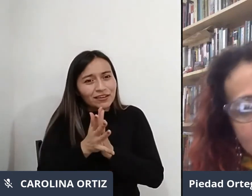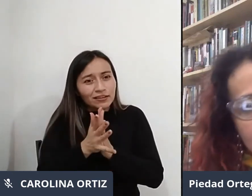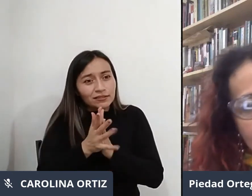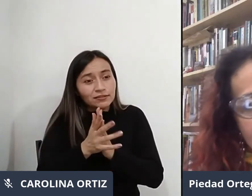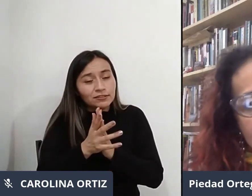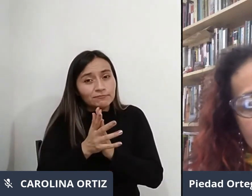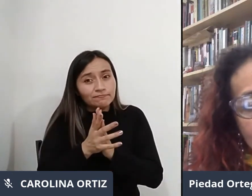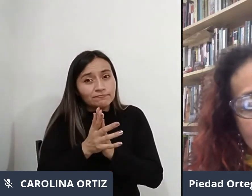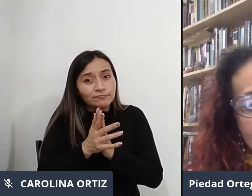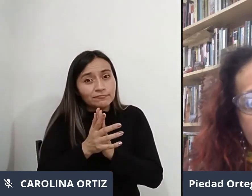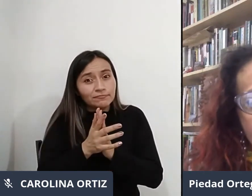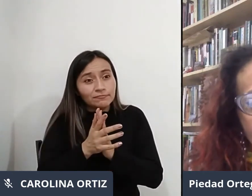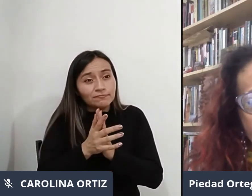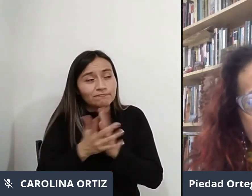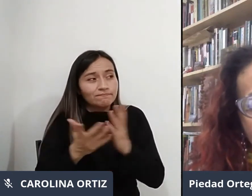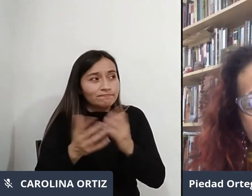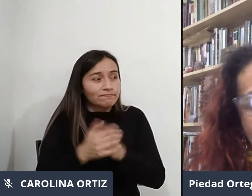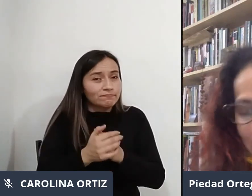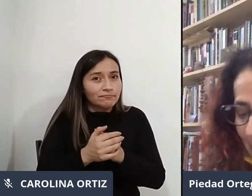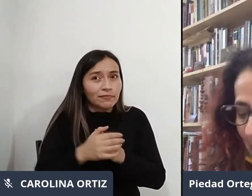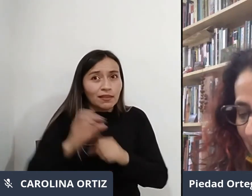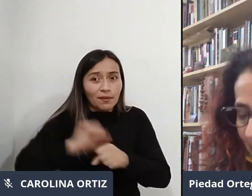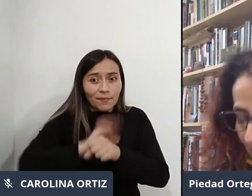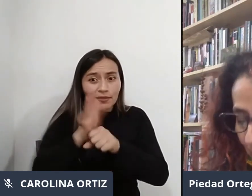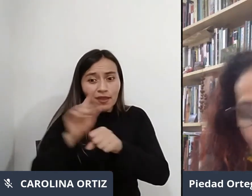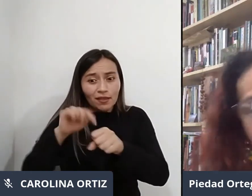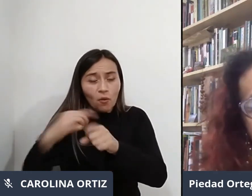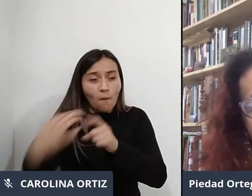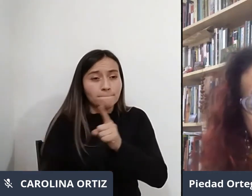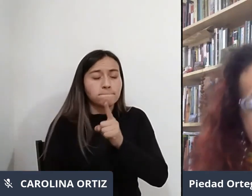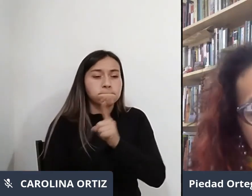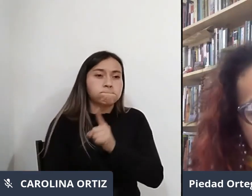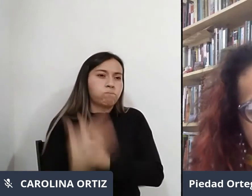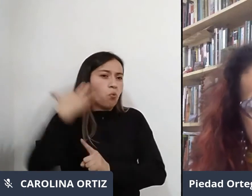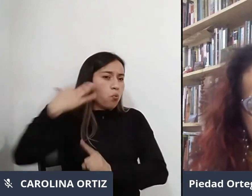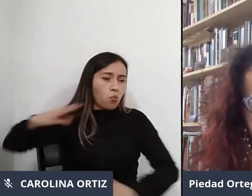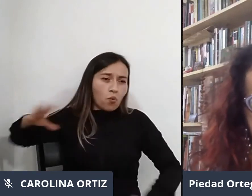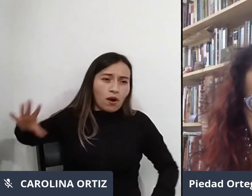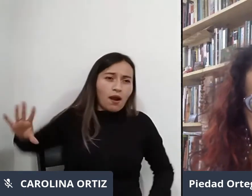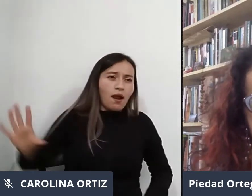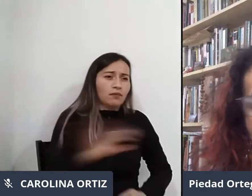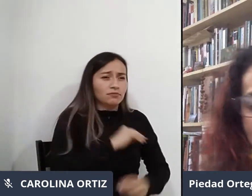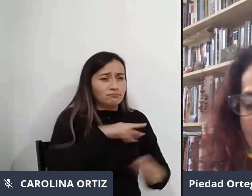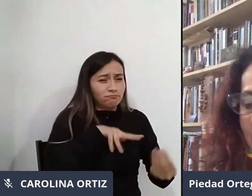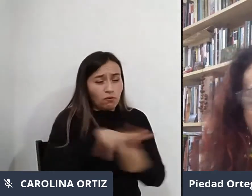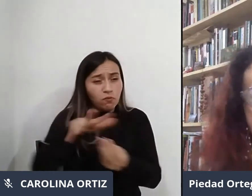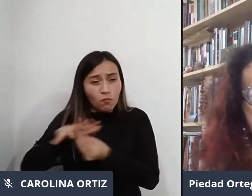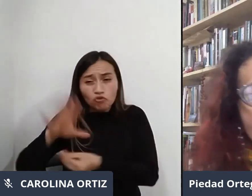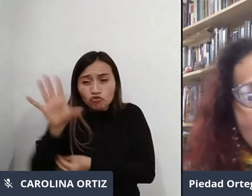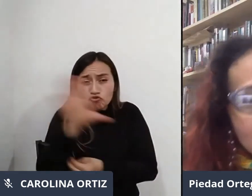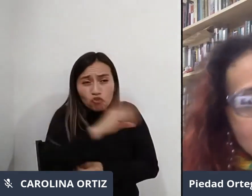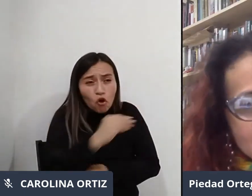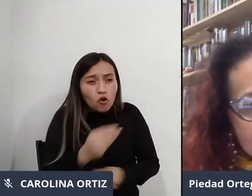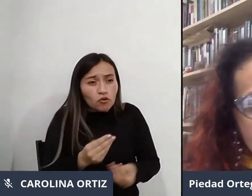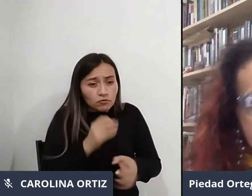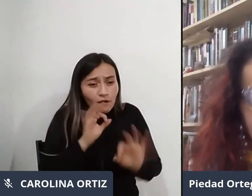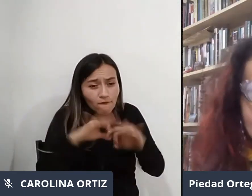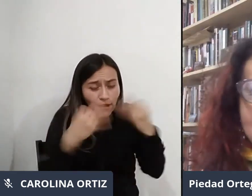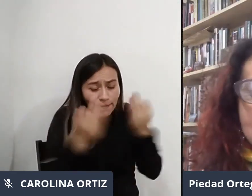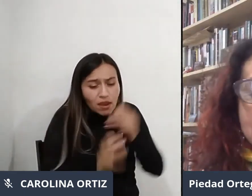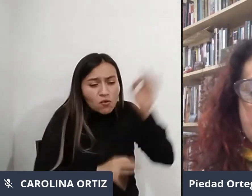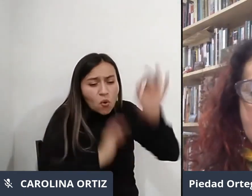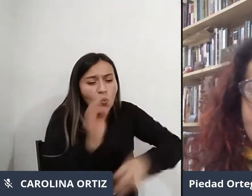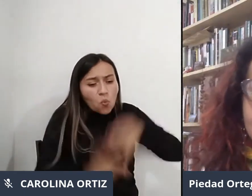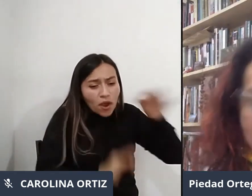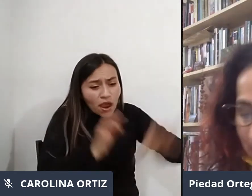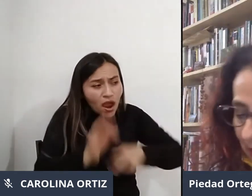nos está atravesando, y todos y todas estamos cuidando nuestras familias, intentando desplegar nuestras acciones